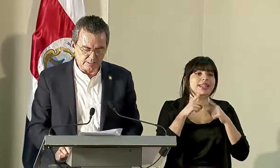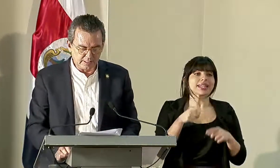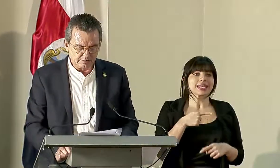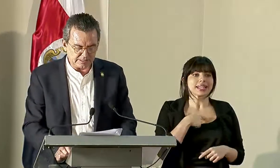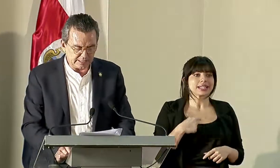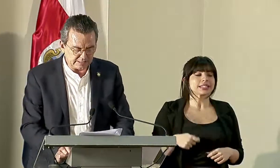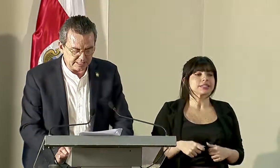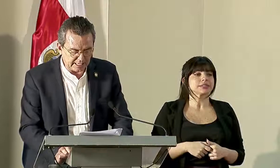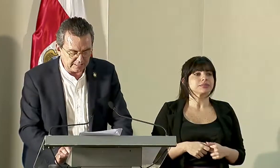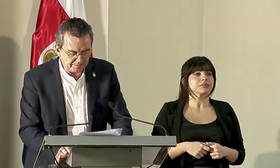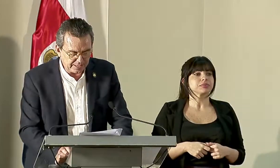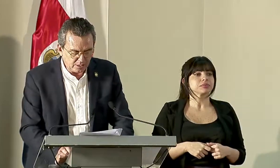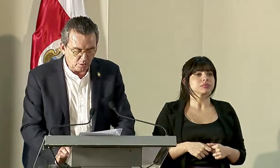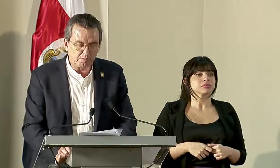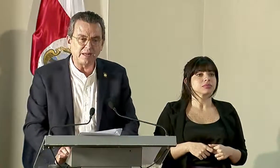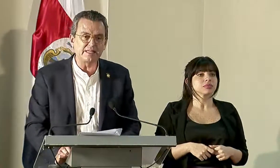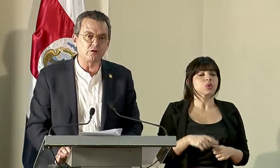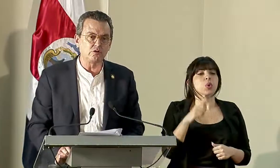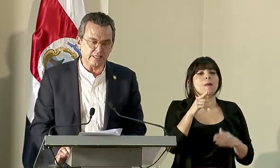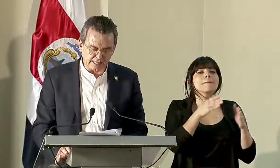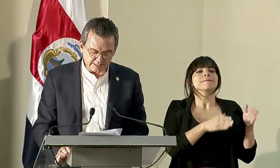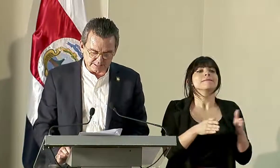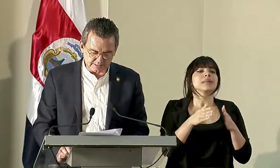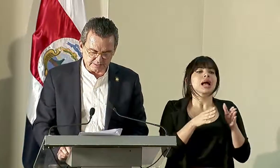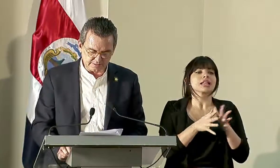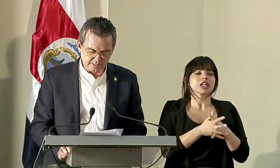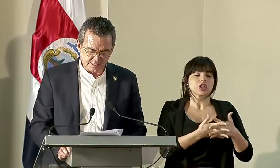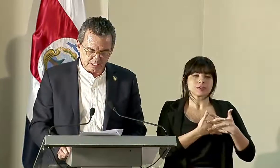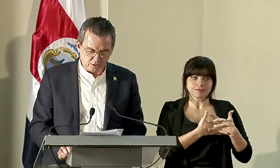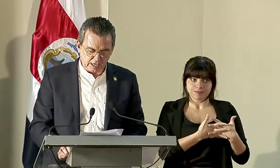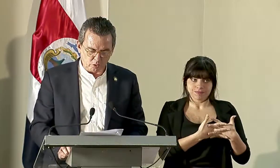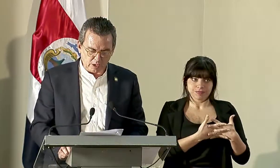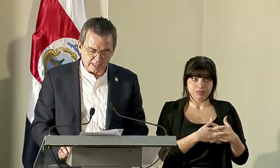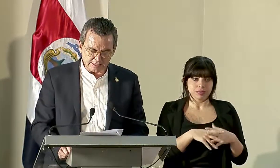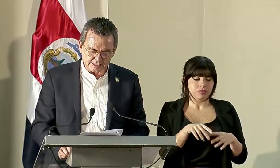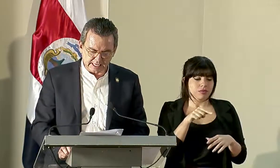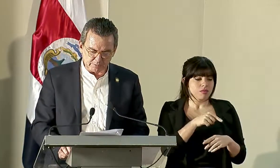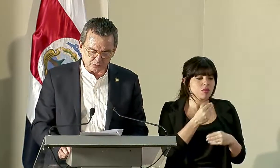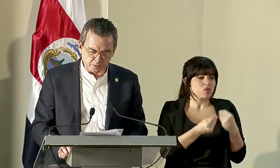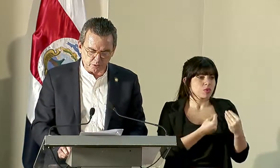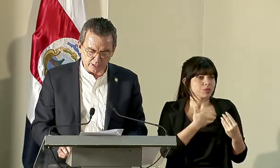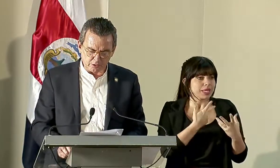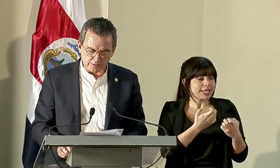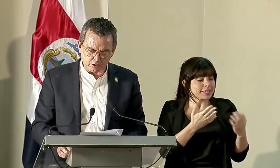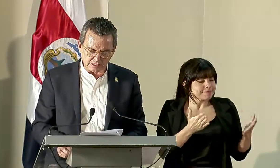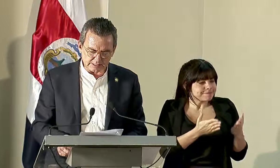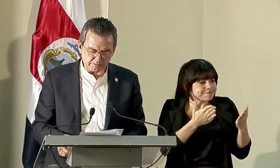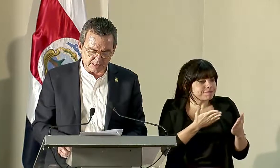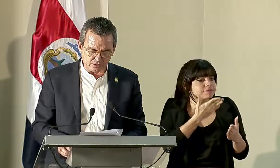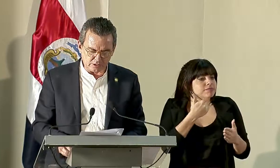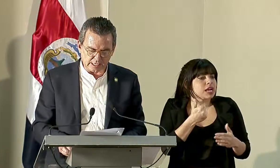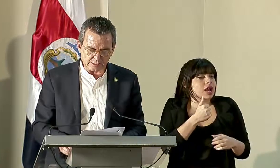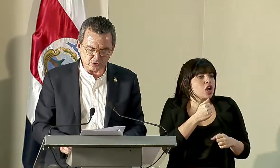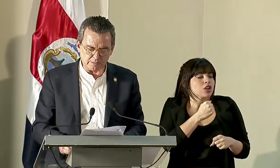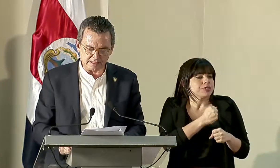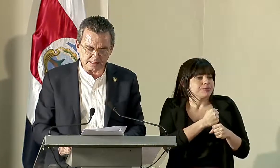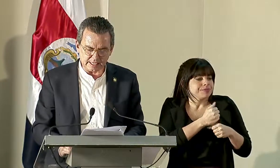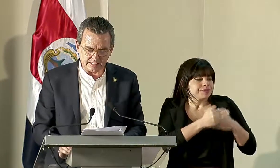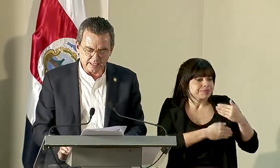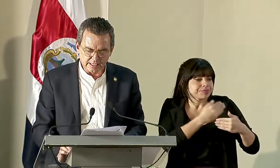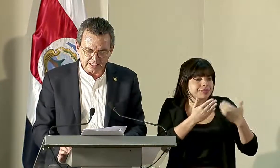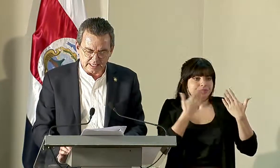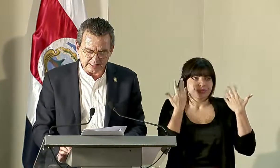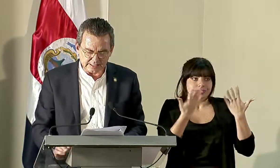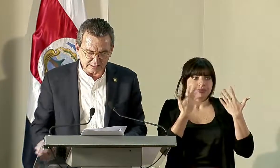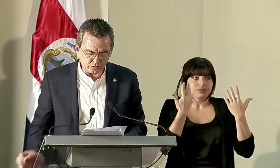en esta directriz presidencial, un plan de contingencia con la cual quisiéramos promover un mejor desempeño de la gestión